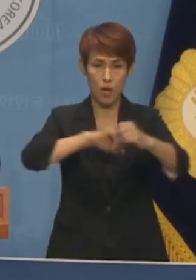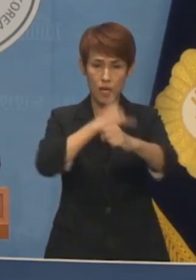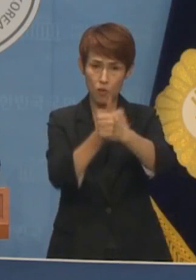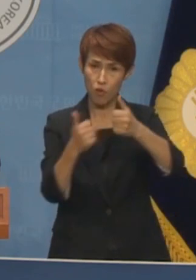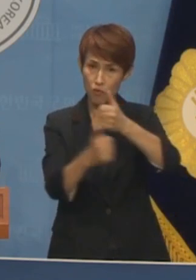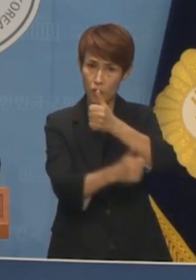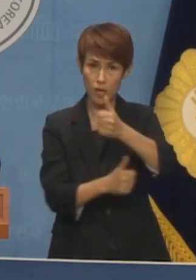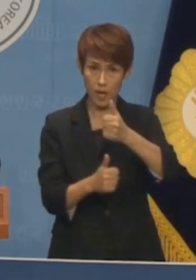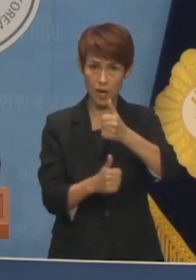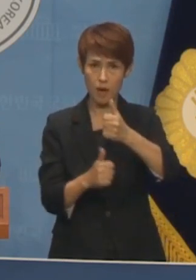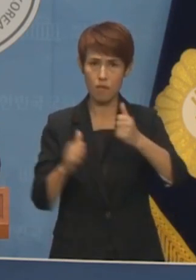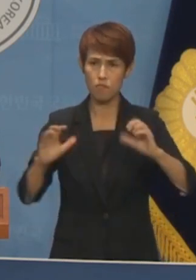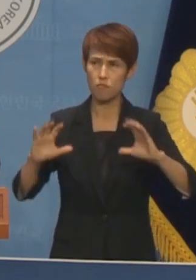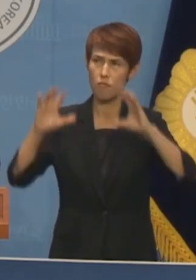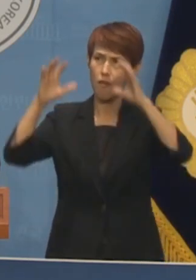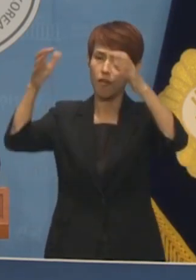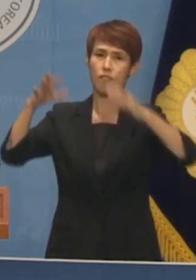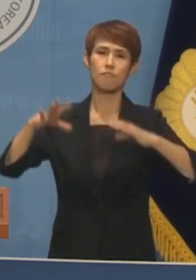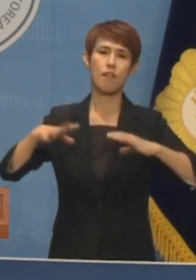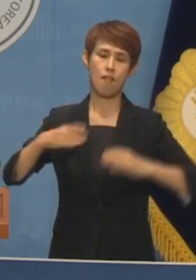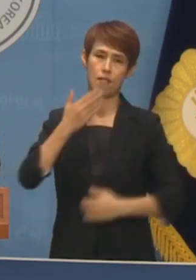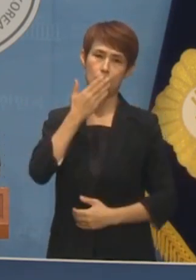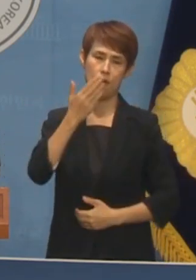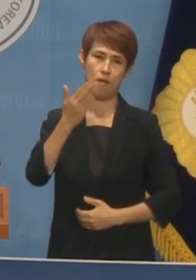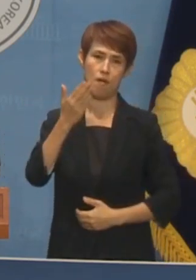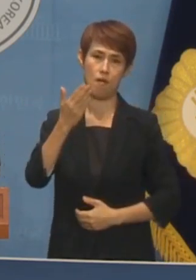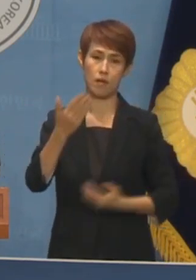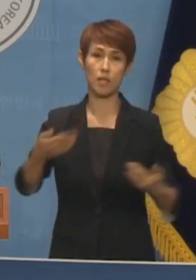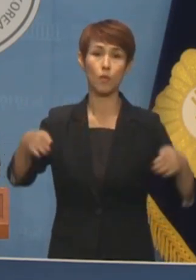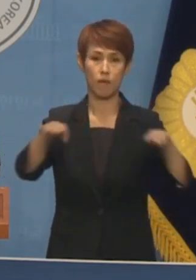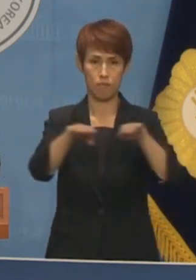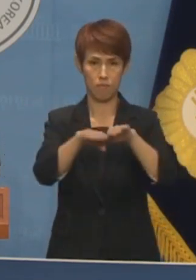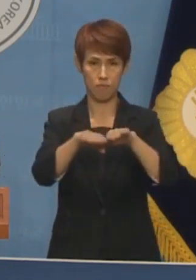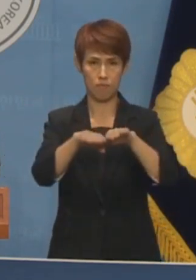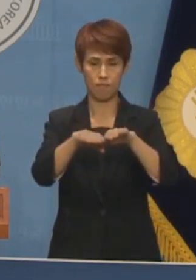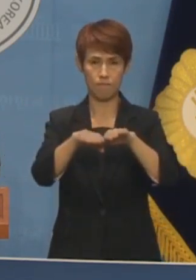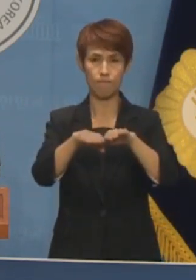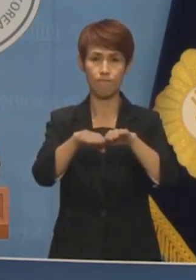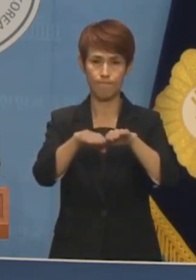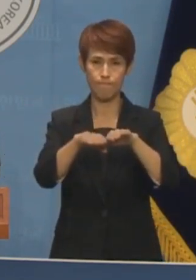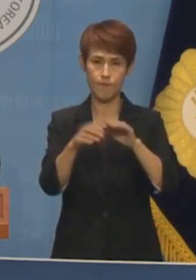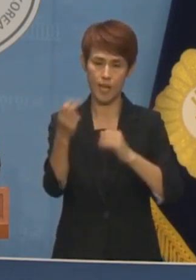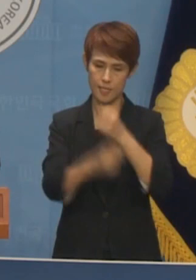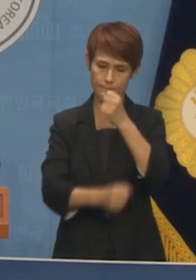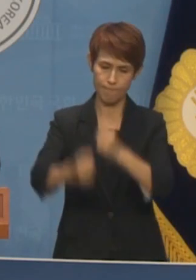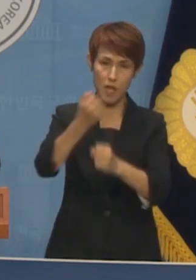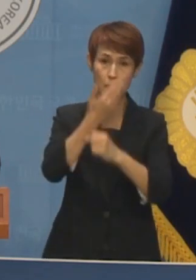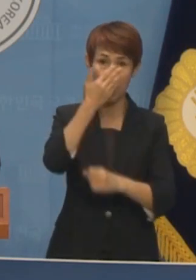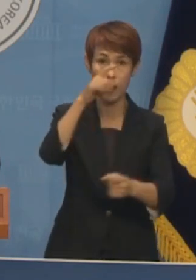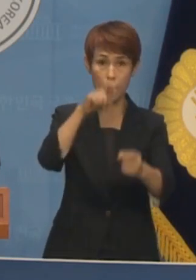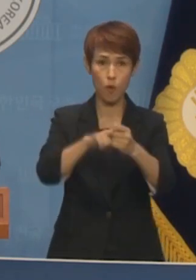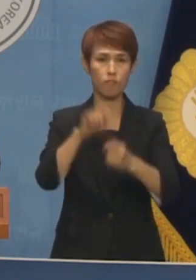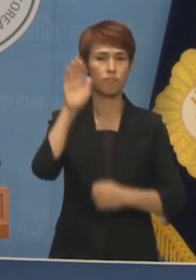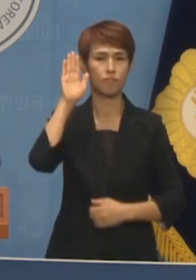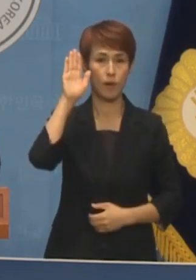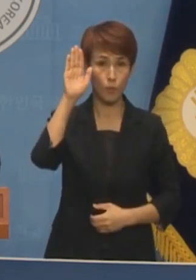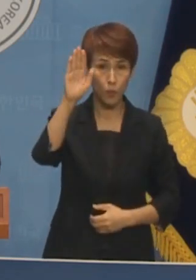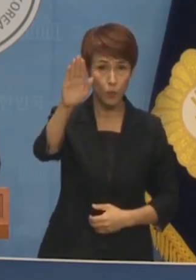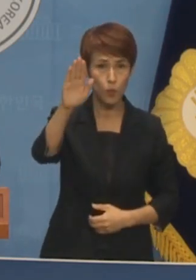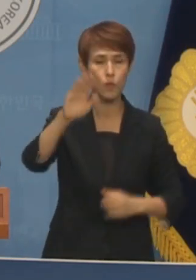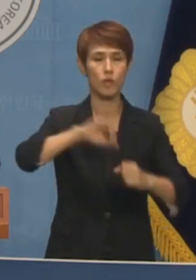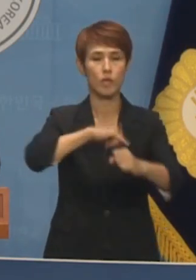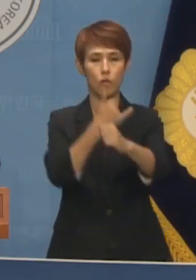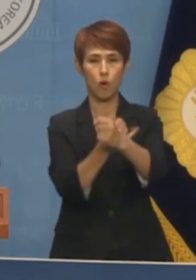국가인권위원회가 세계에 자랑할 수 있는 인권기구로서의 명성을 되찾을 수 있도록 앞으로도